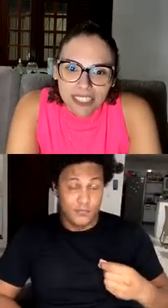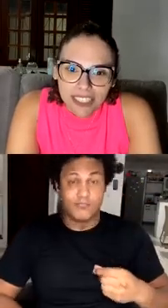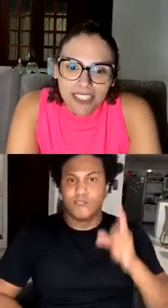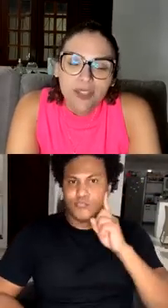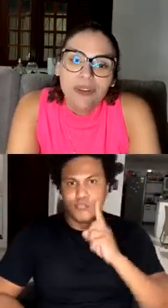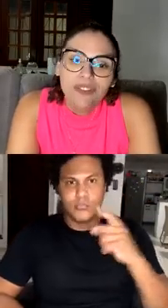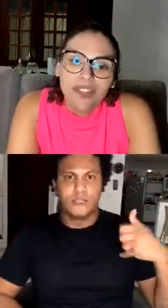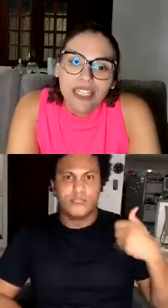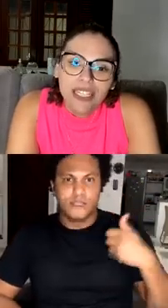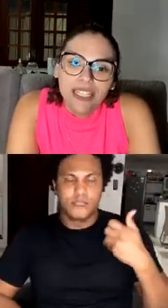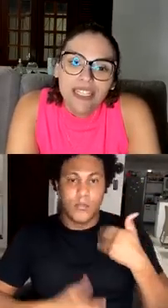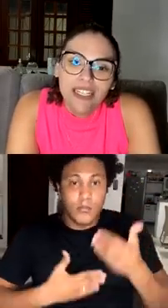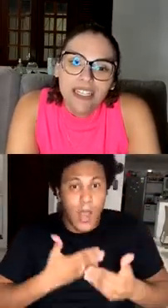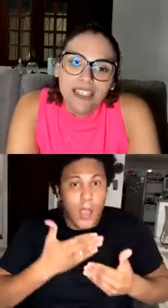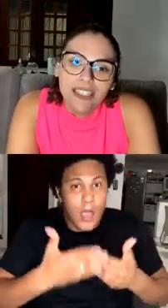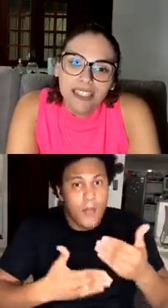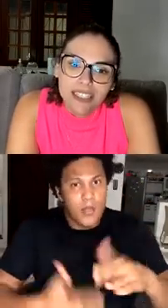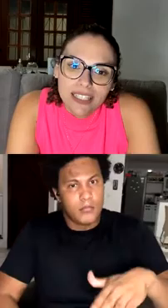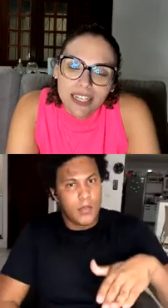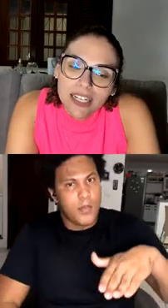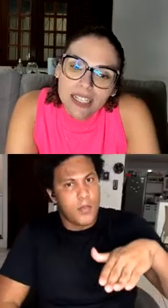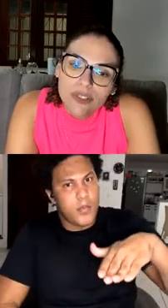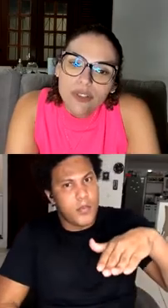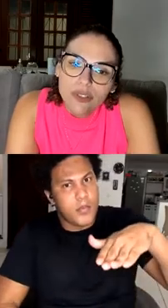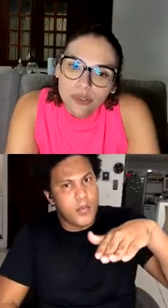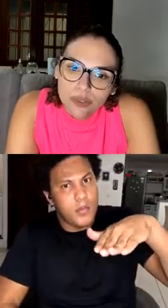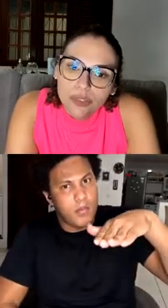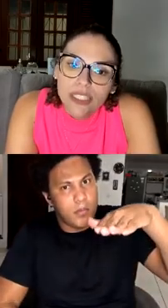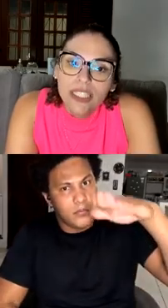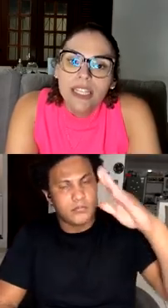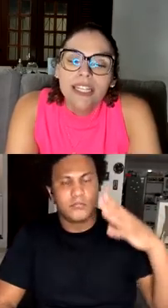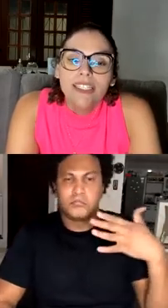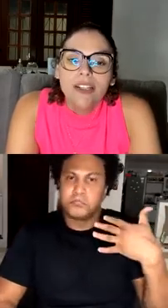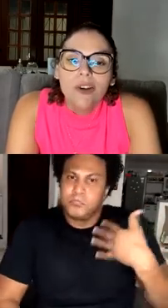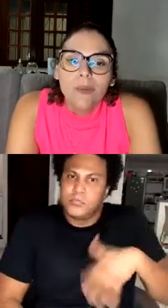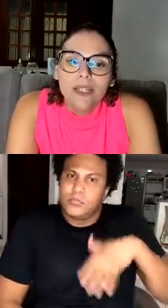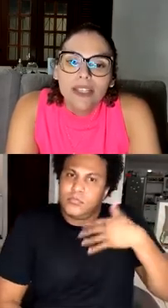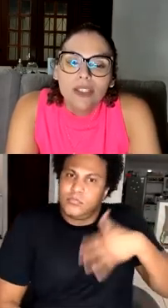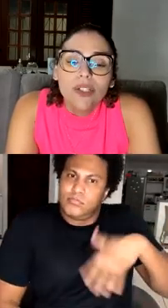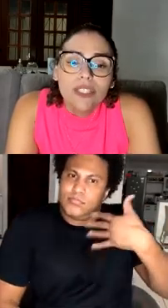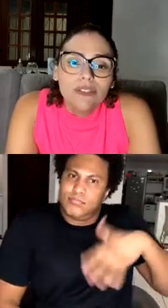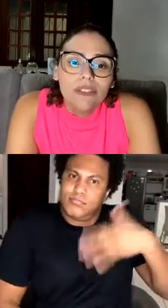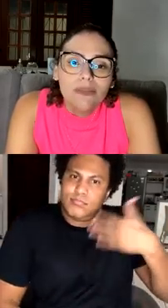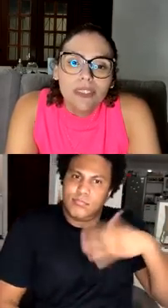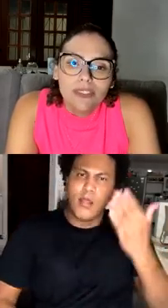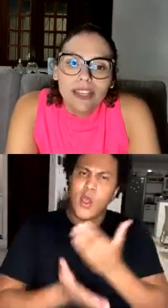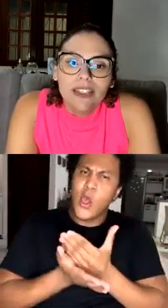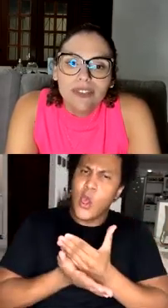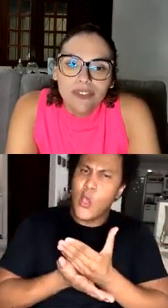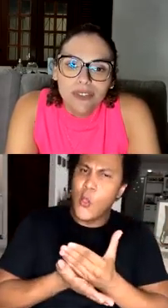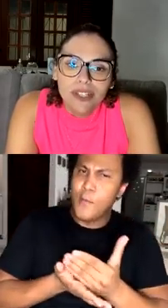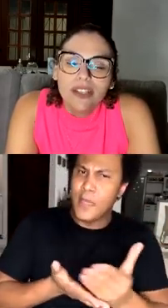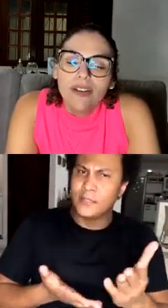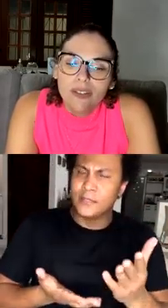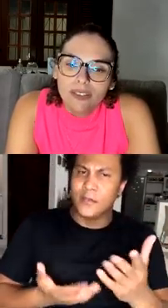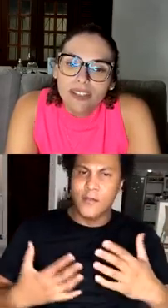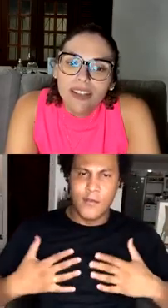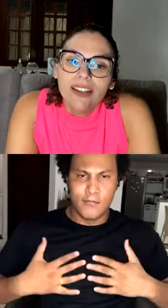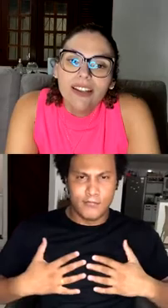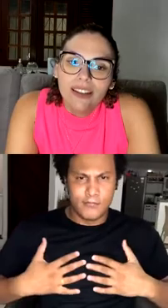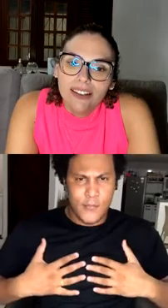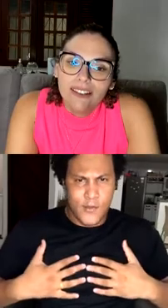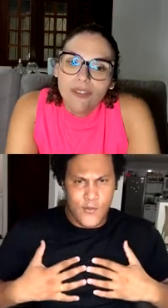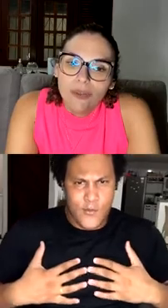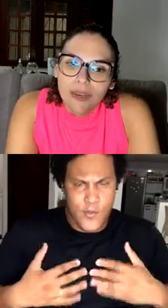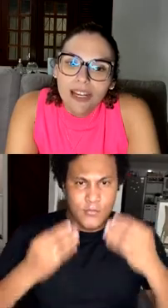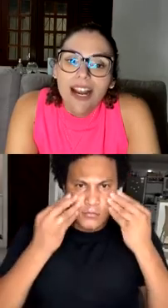voltando aqui. Então, minha filha, ela tem 13 anos, surda, e eu acompanhei todo o desenvolvimento dela, que foi,